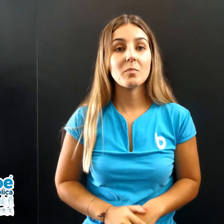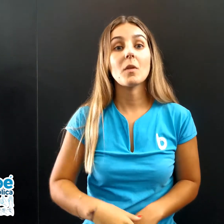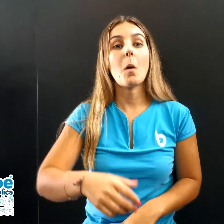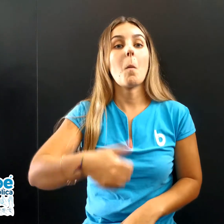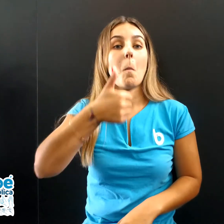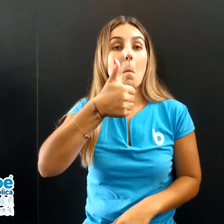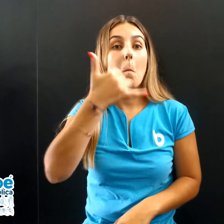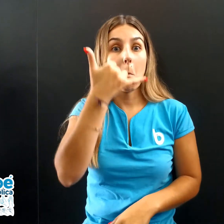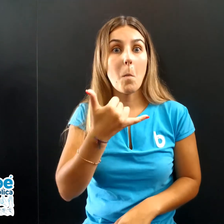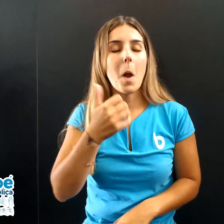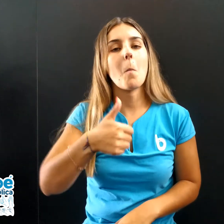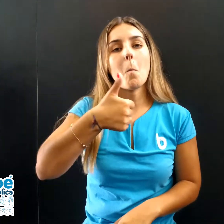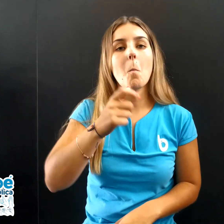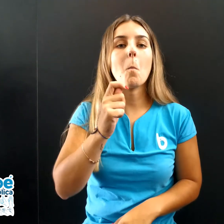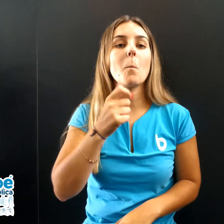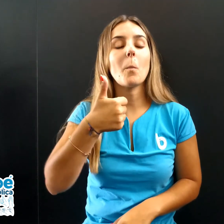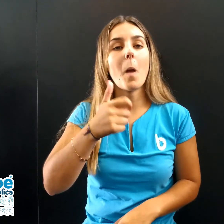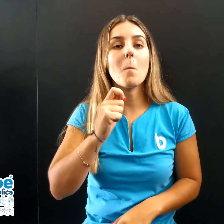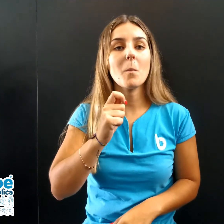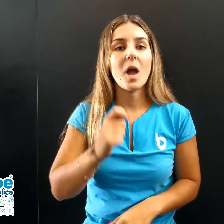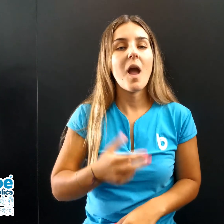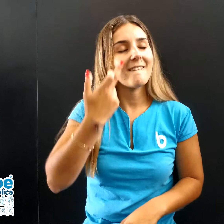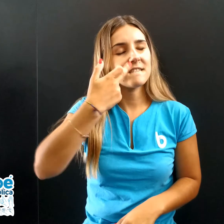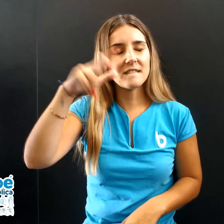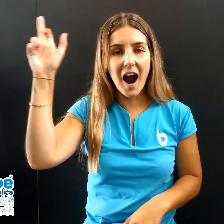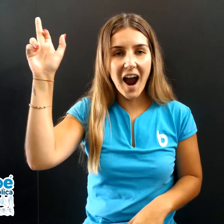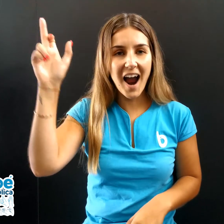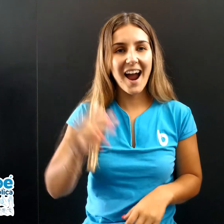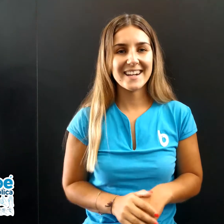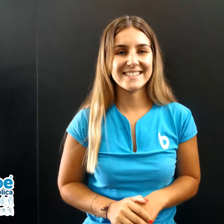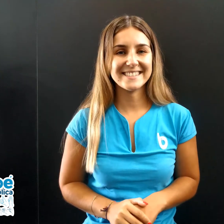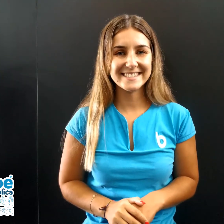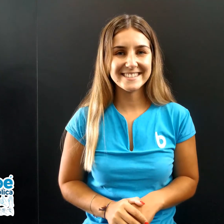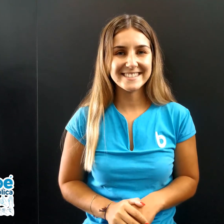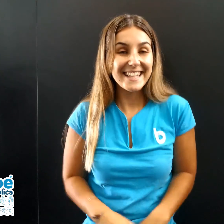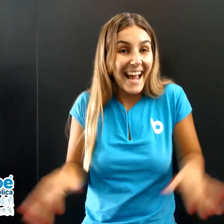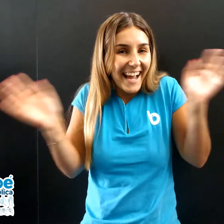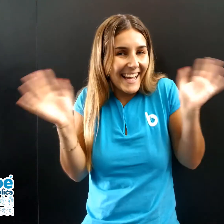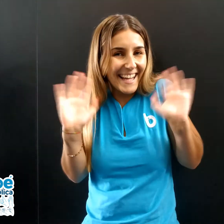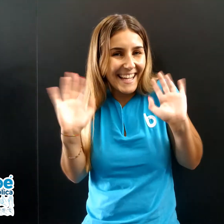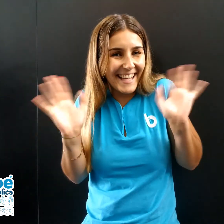Pai Bebê para sempre. Tchau.